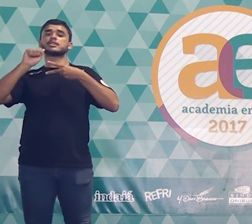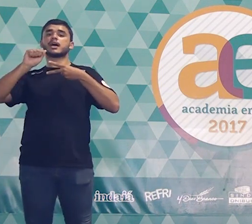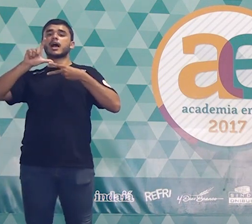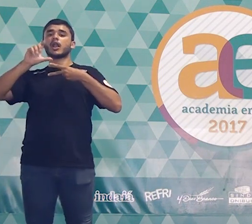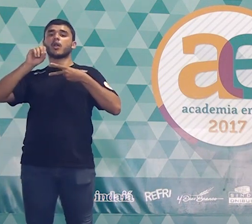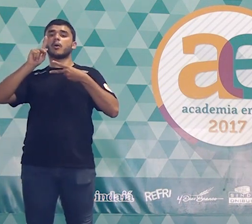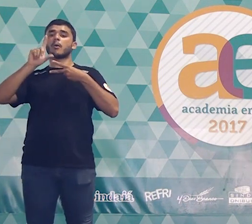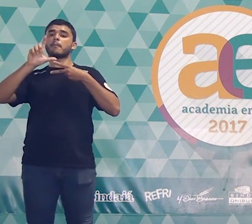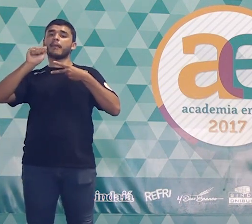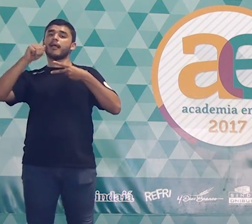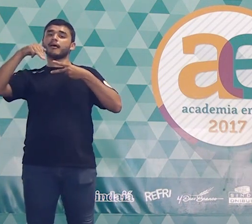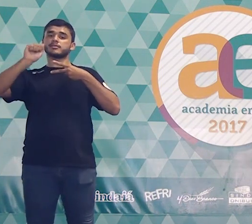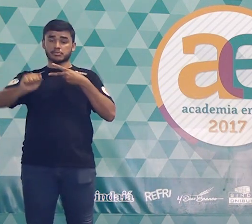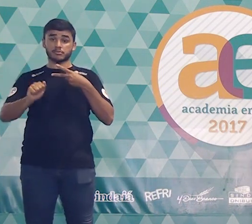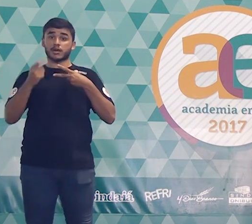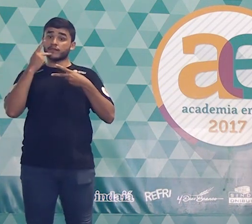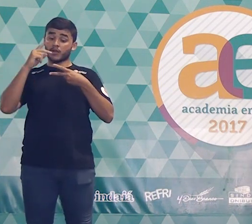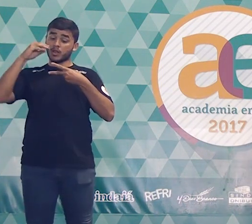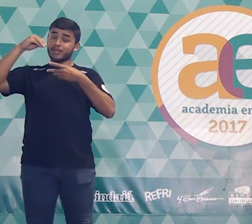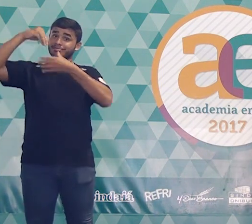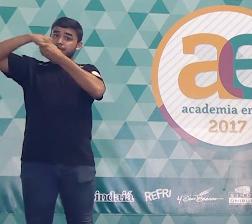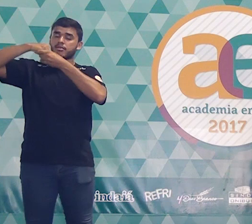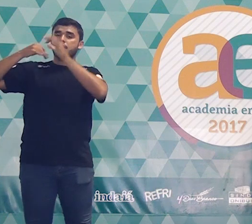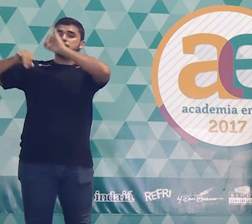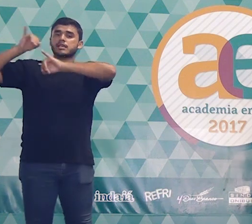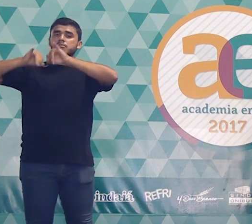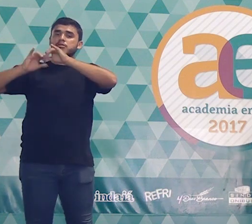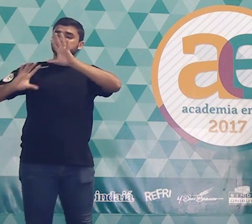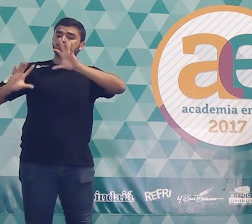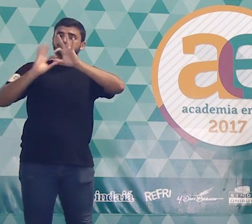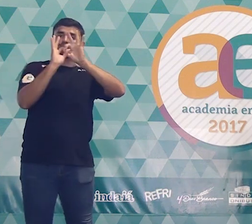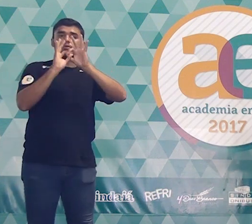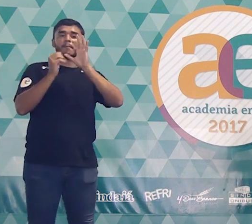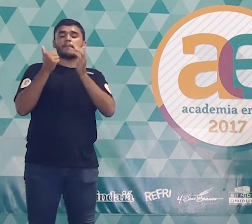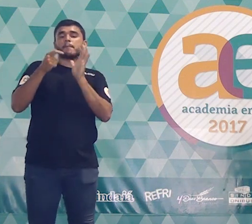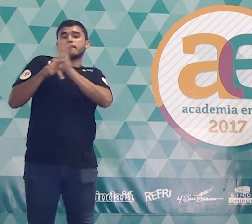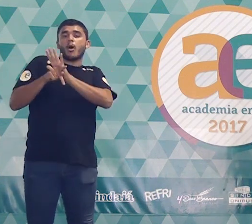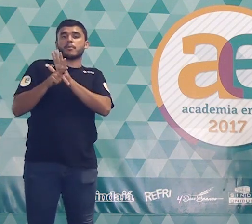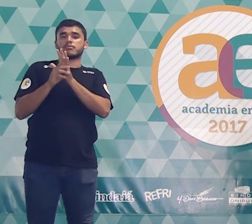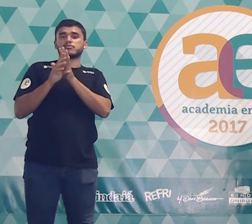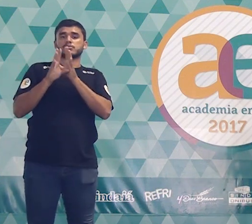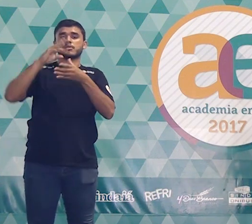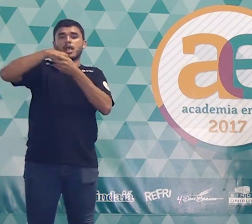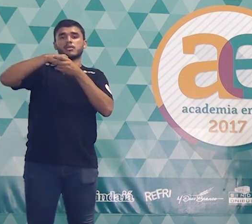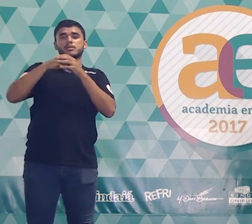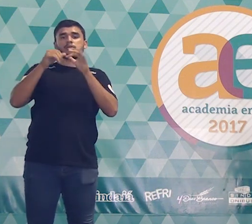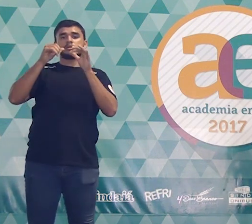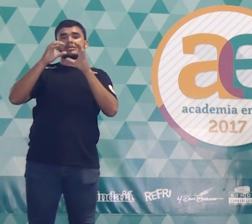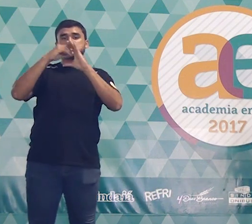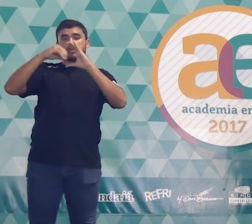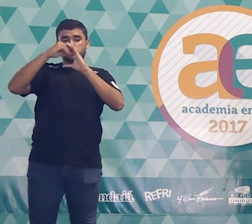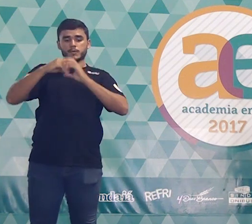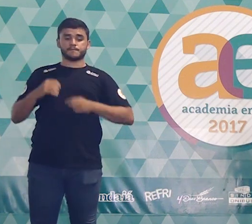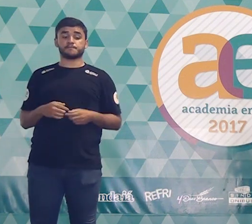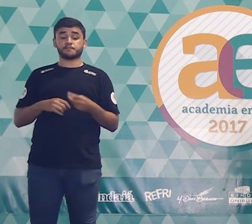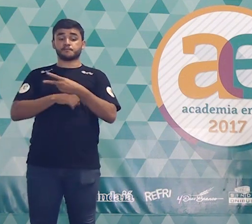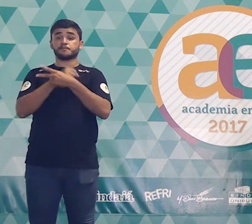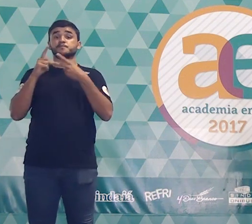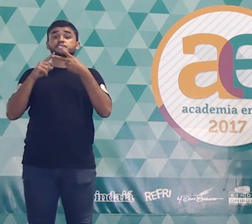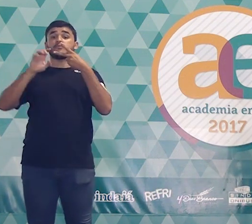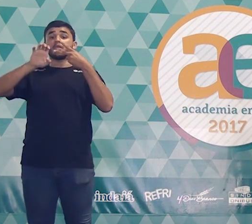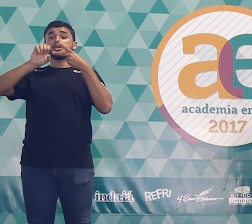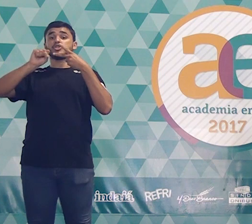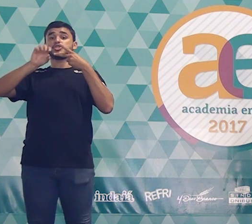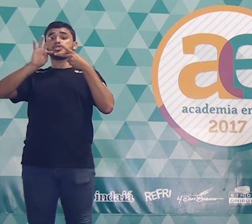o suporte químico à célula. E outro componente que a gente vai ter no citoplasma são as estruturas, tá? Os